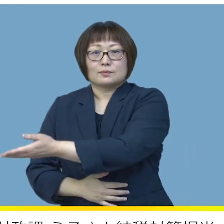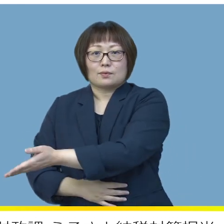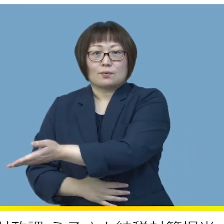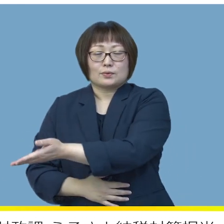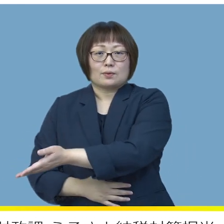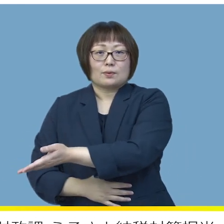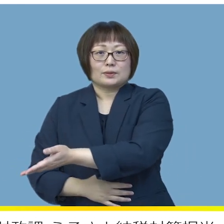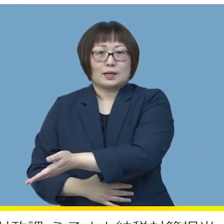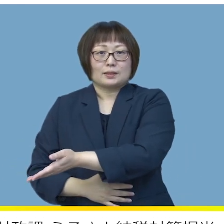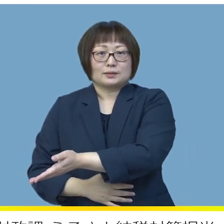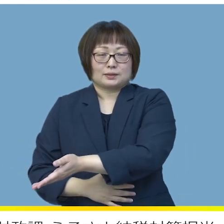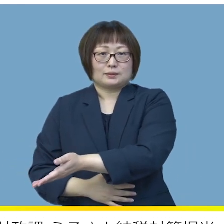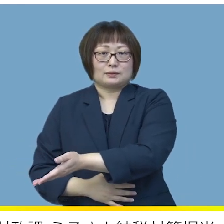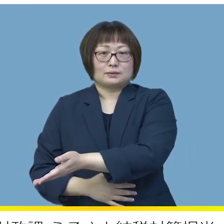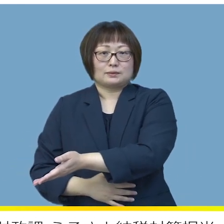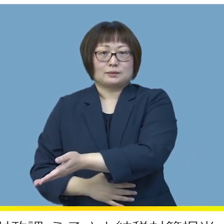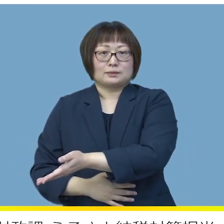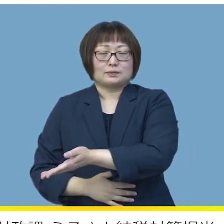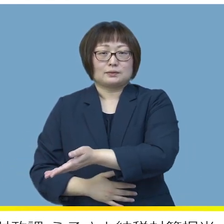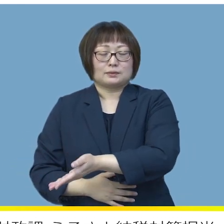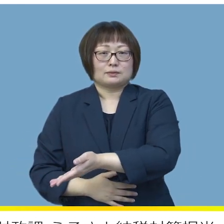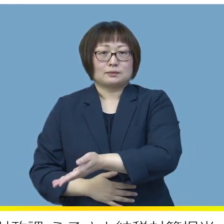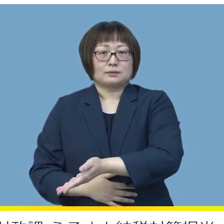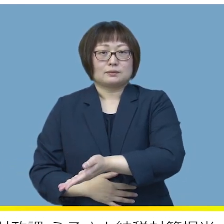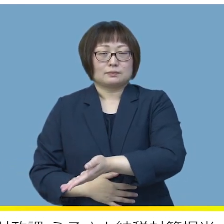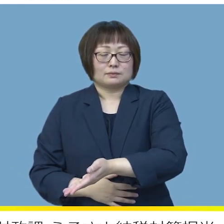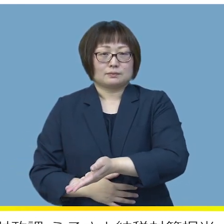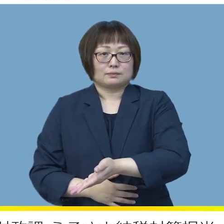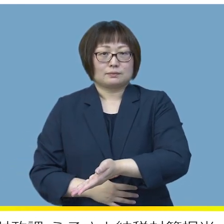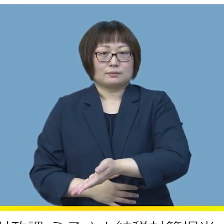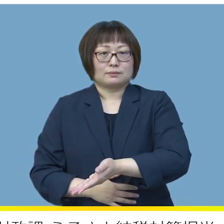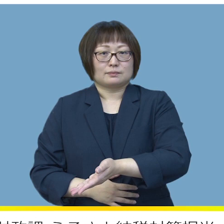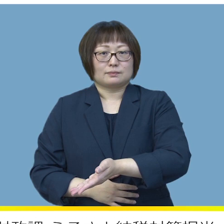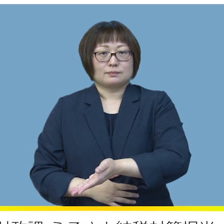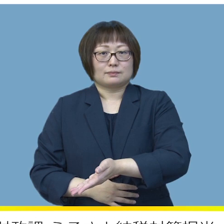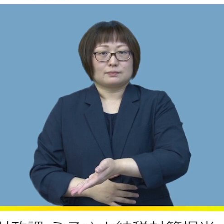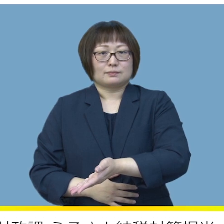5432219レイバン